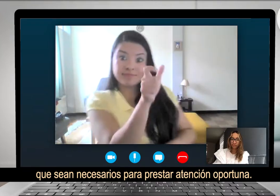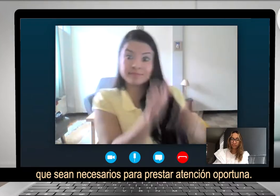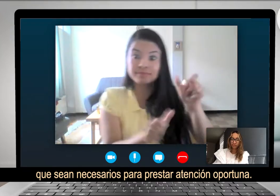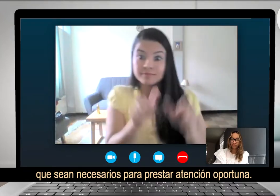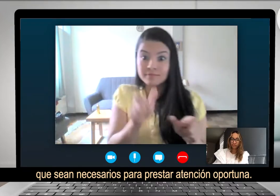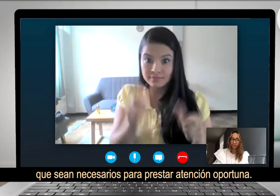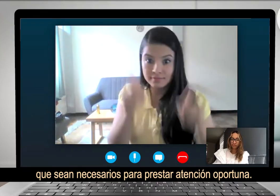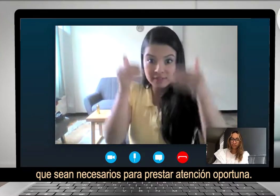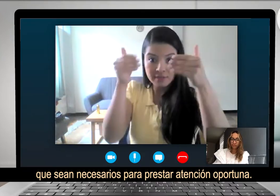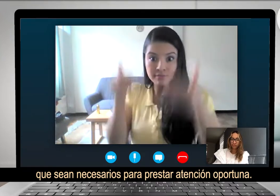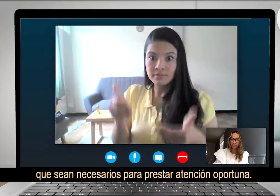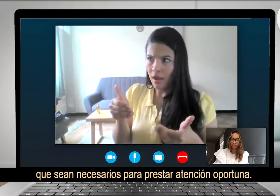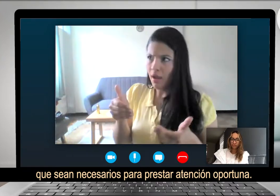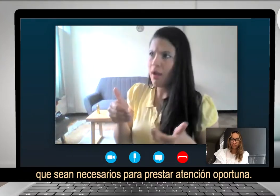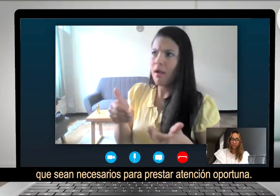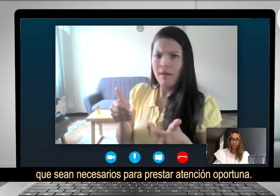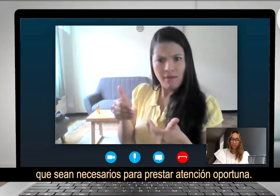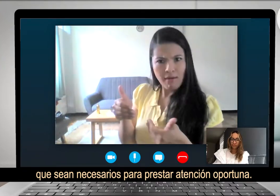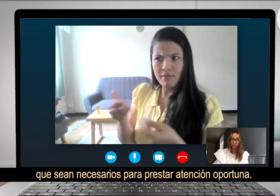atención oportuna.